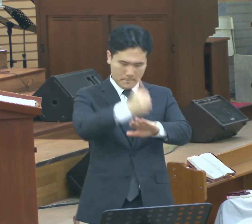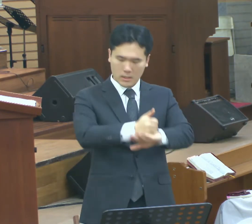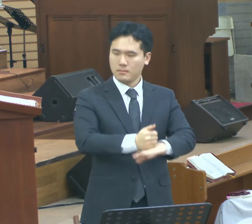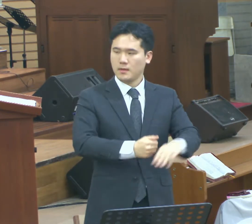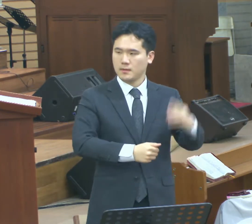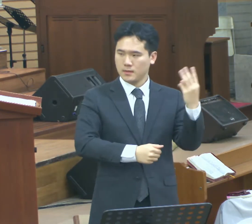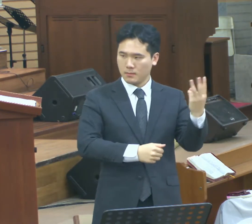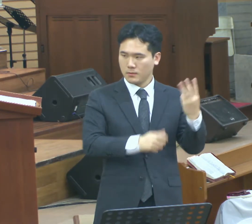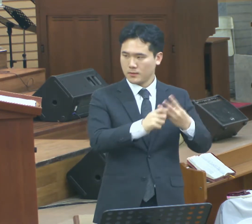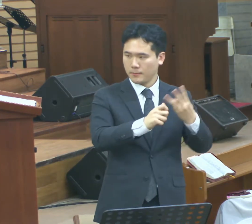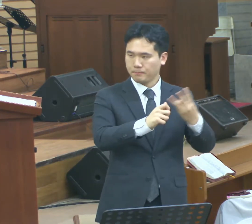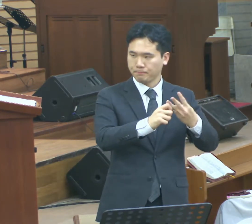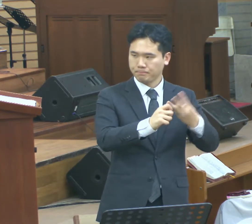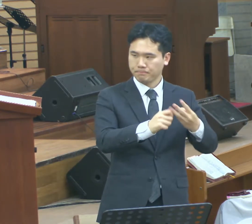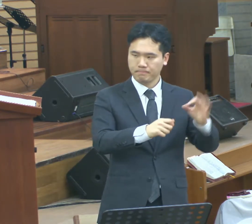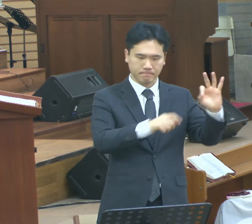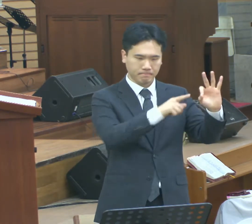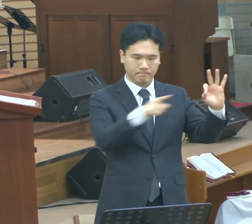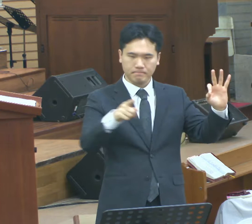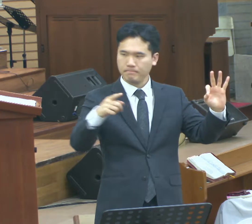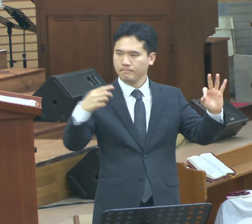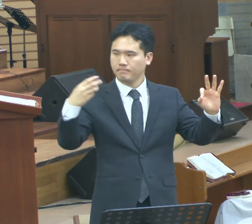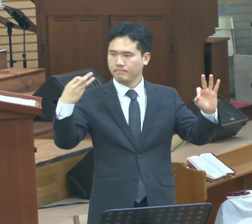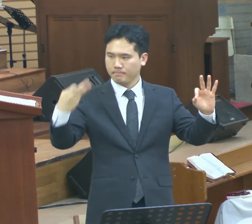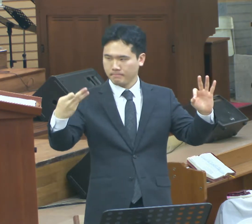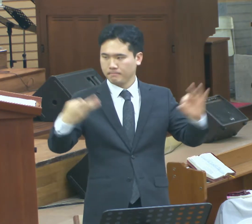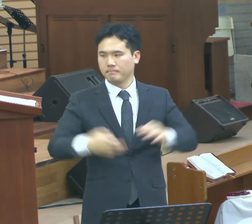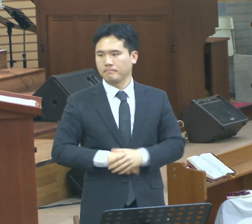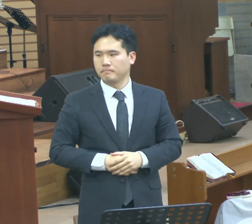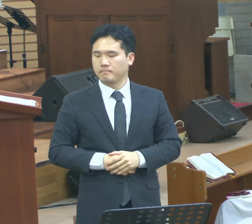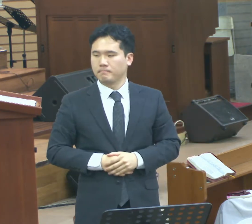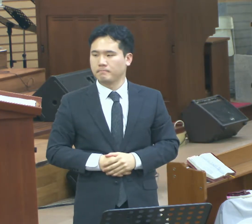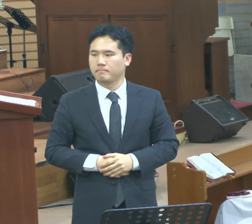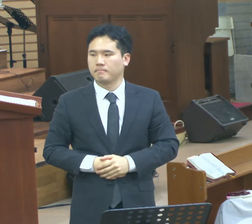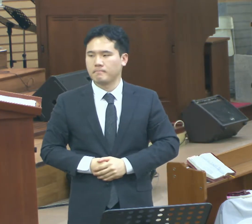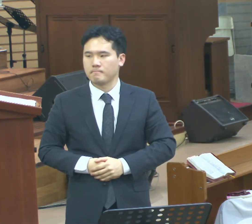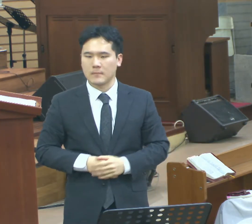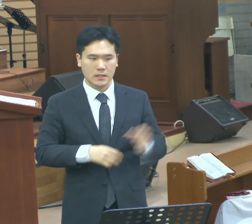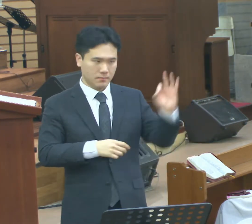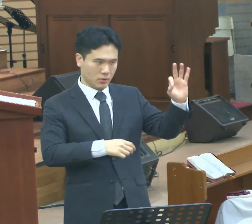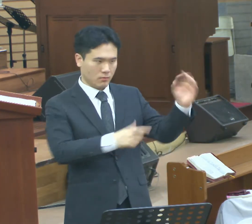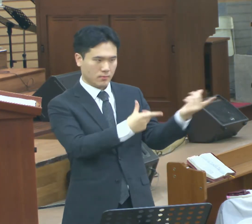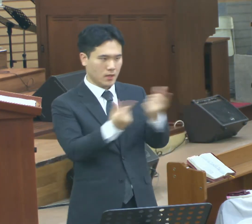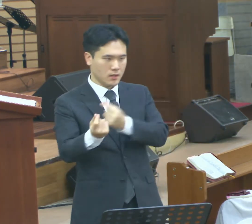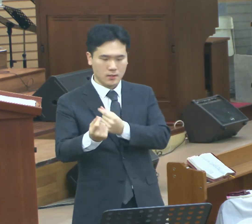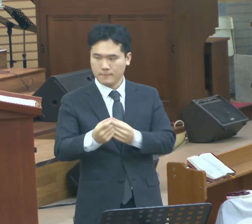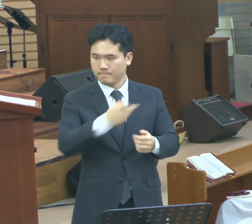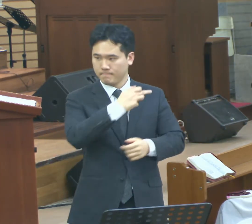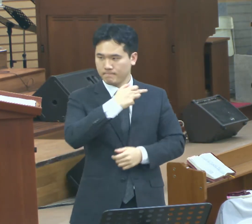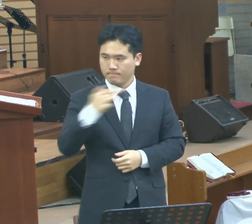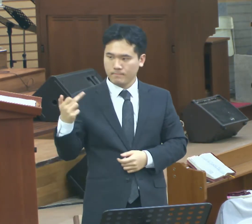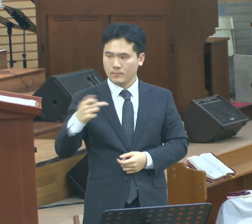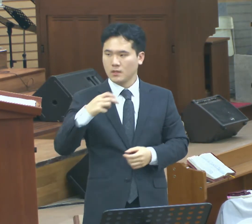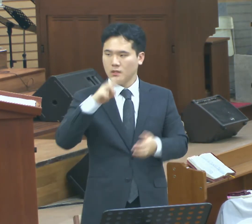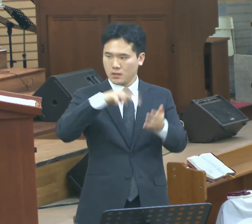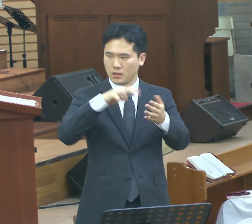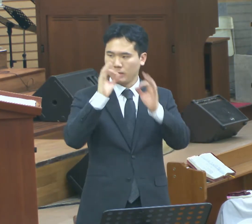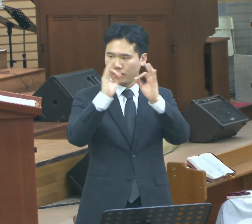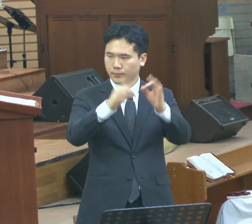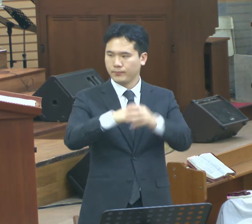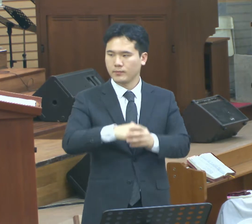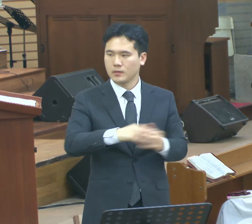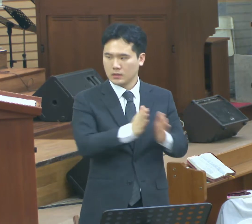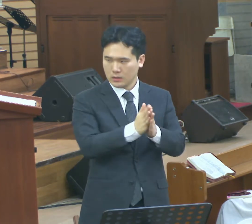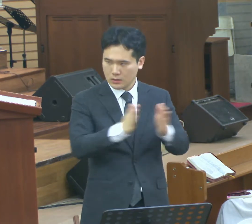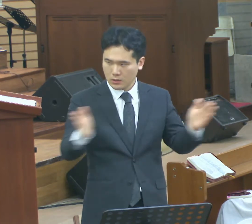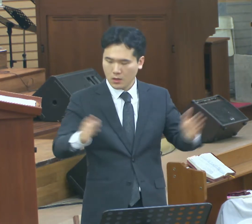부분 10절부터 13절인데 10절을 한번 큰 소리로 성경 보시고 읽도록 하겠습니다. 10절